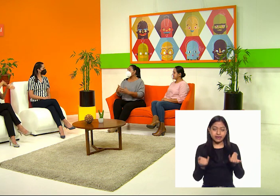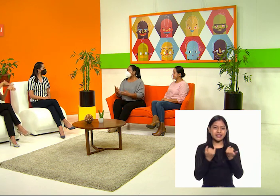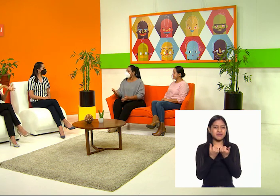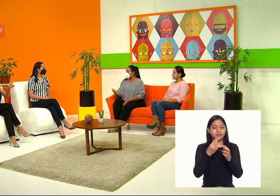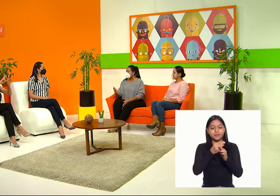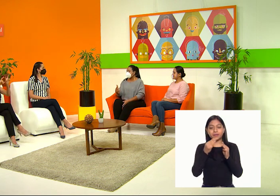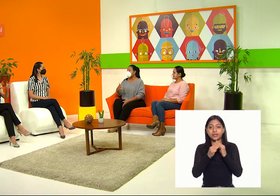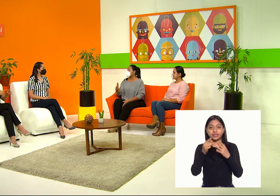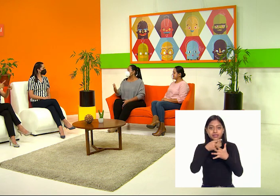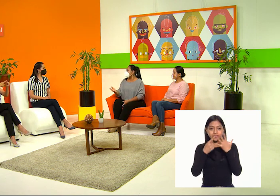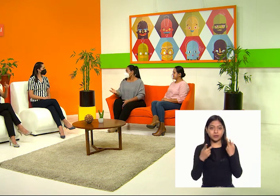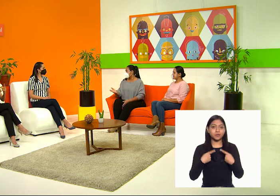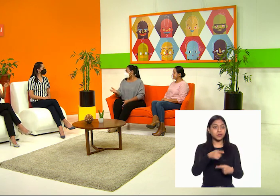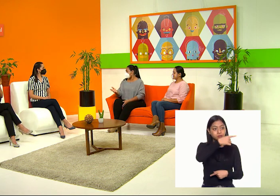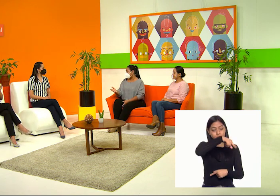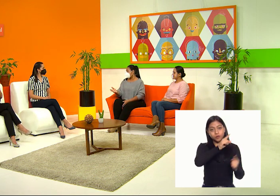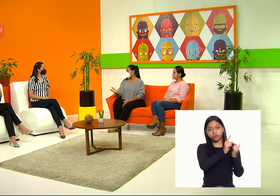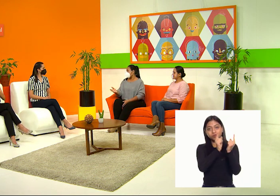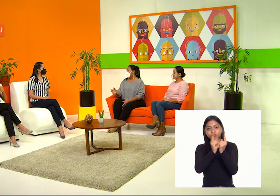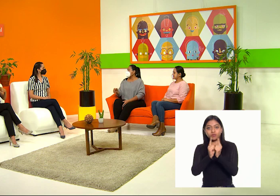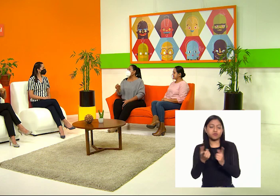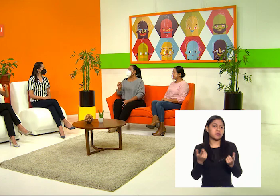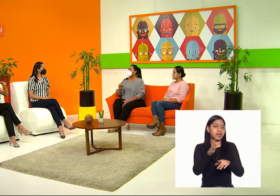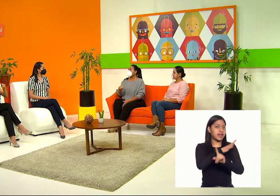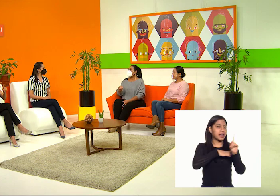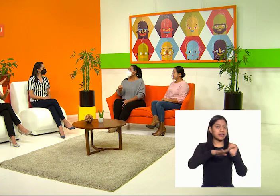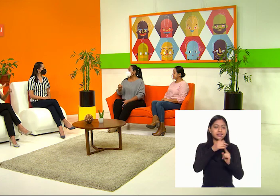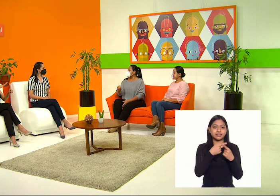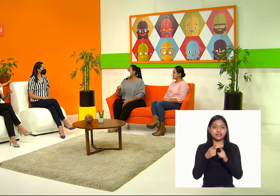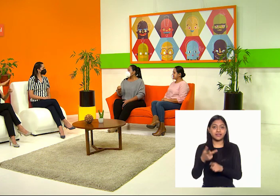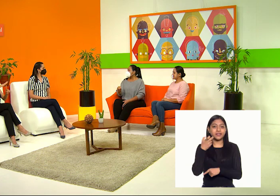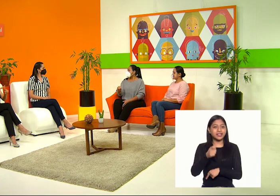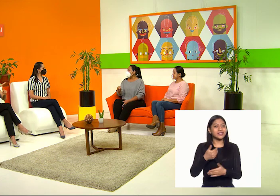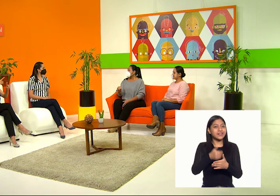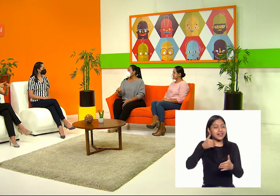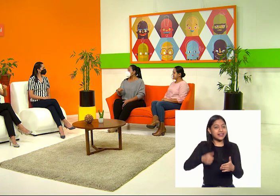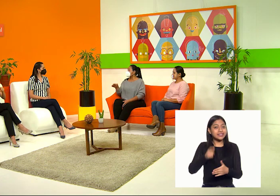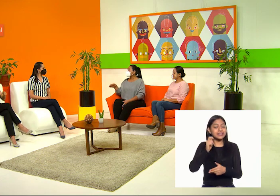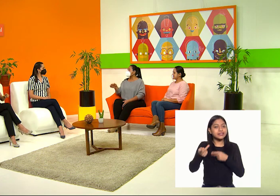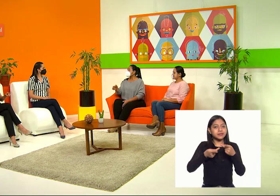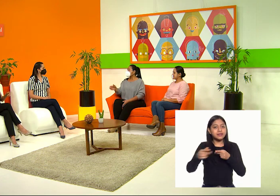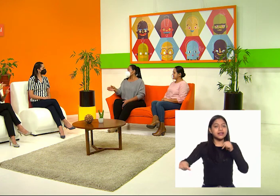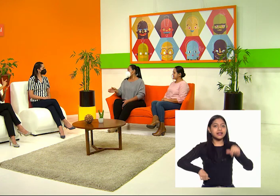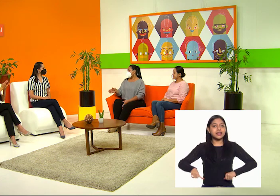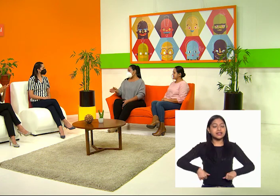a diferentes personas en diferentes contextos. Siempre planeando actividades que sean